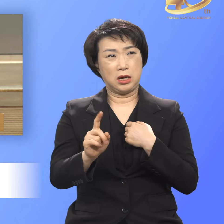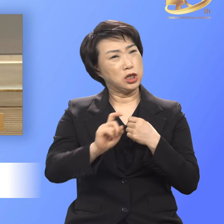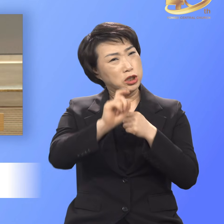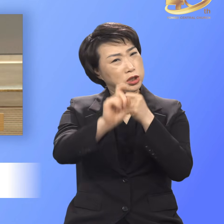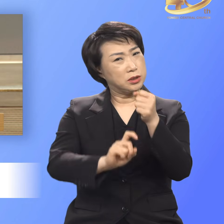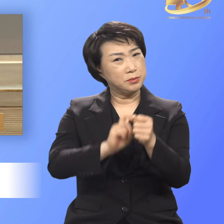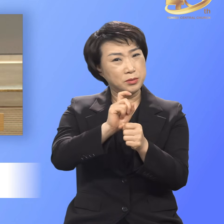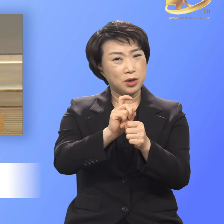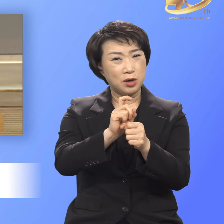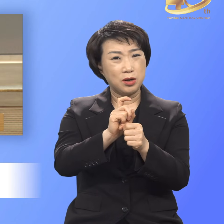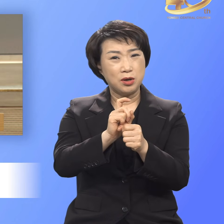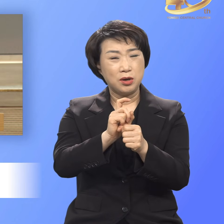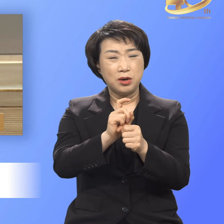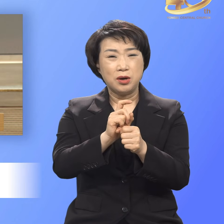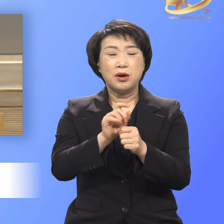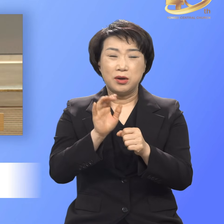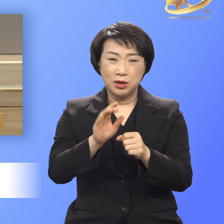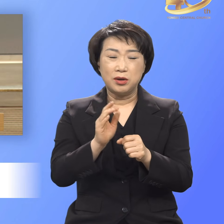10년 이상